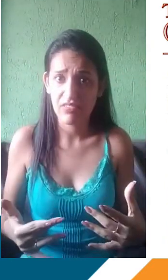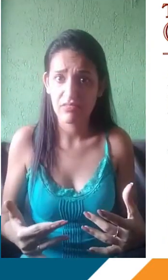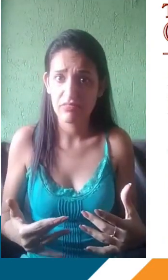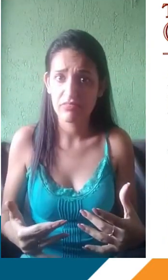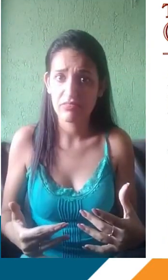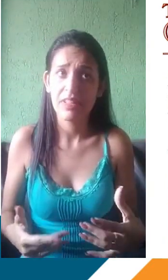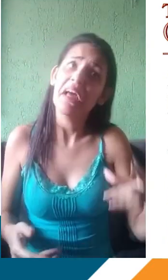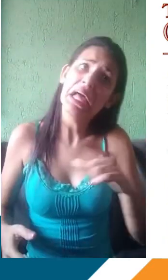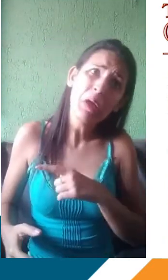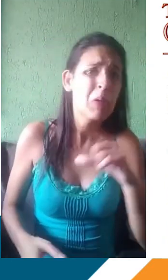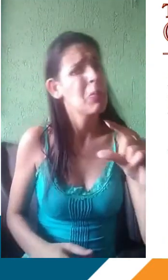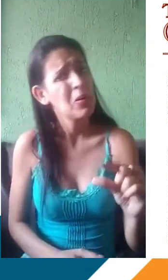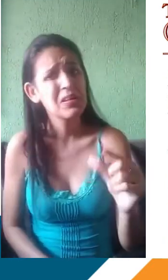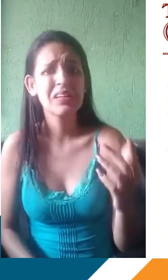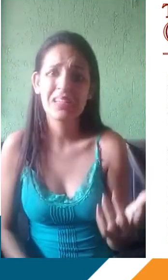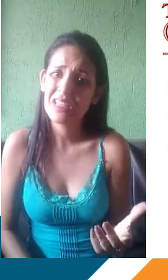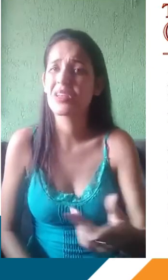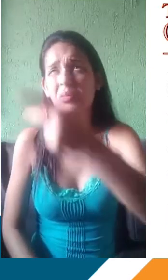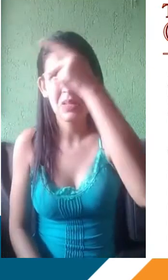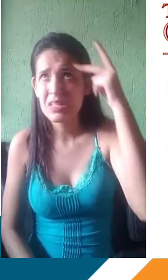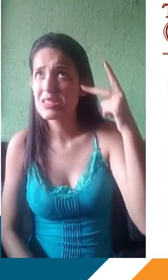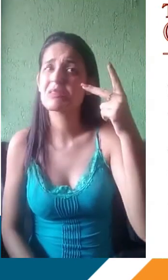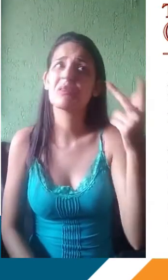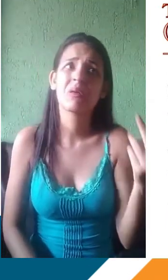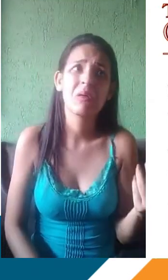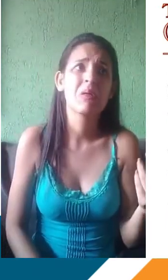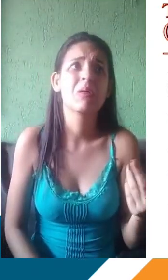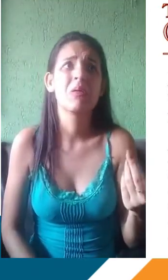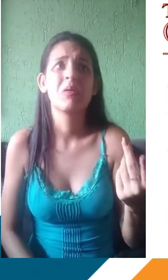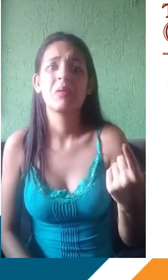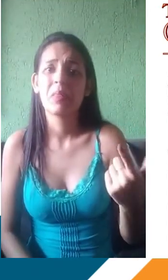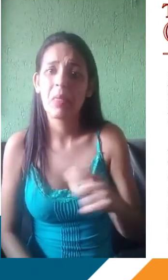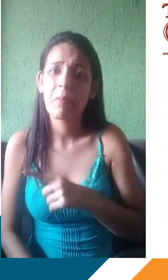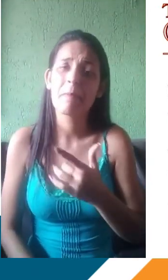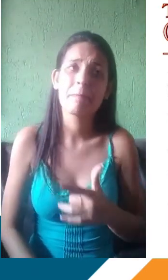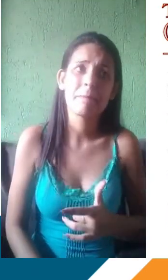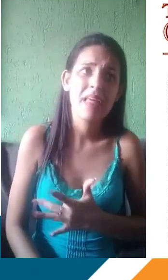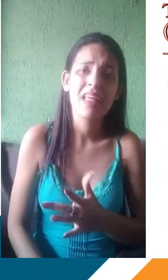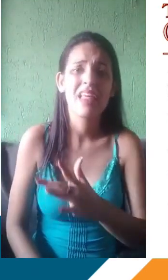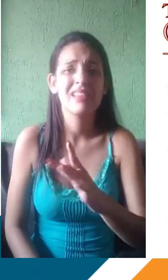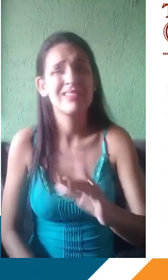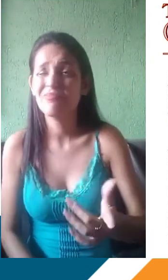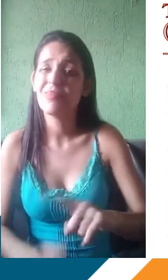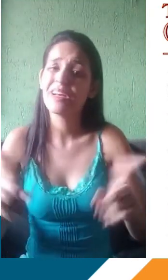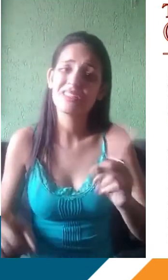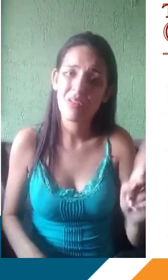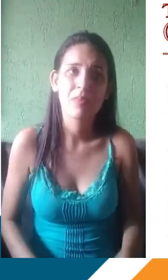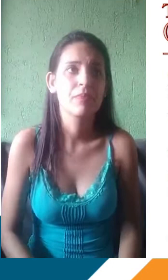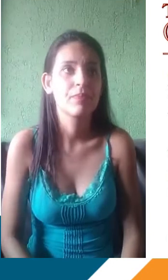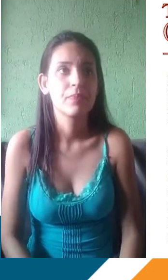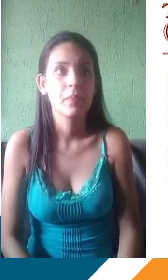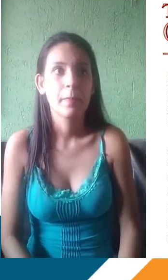uma descrição em gente careta e covarde, não há características enumeradas. E por último, a letra E, argumentativa,